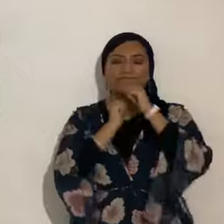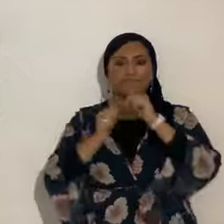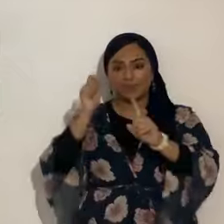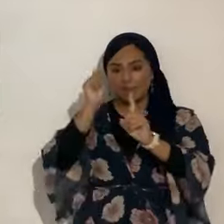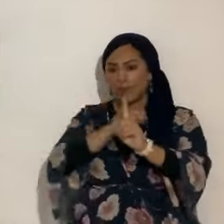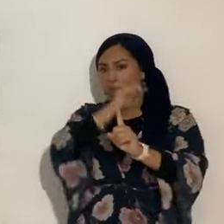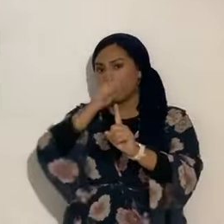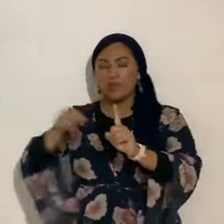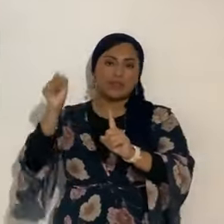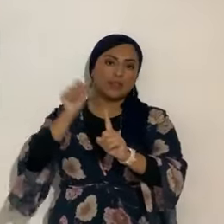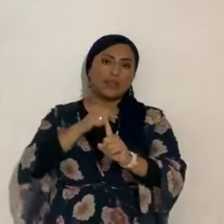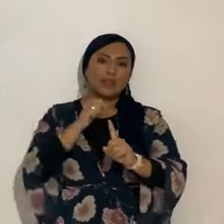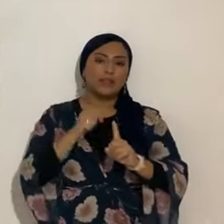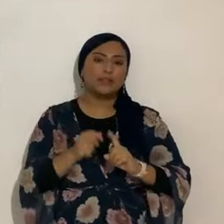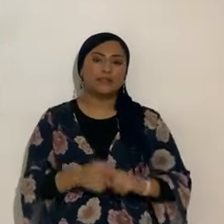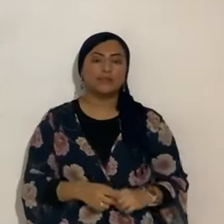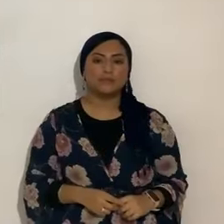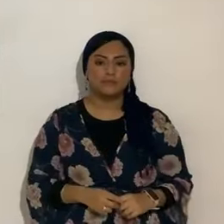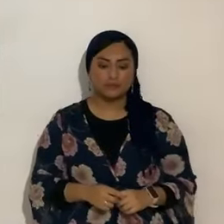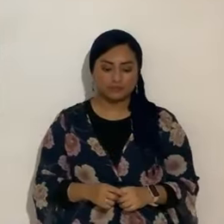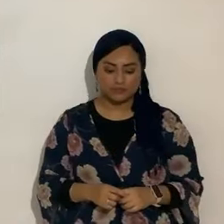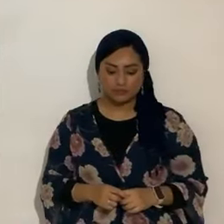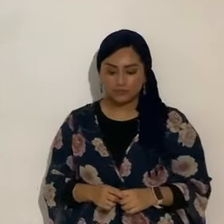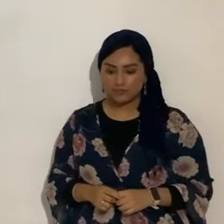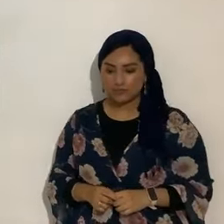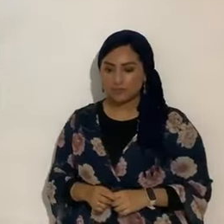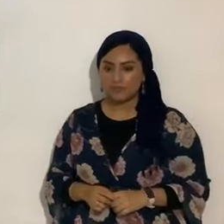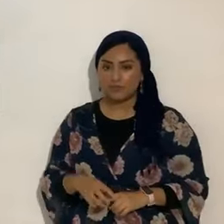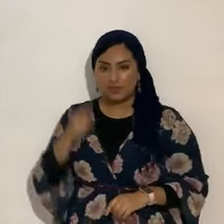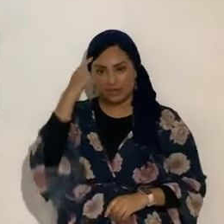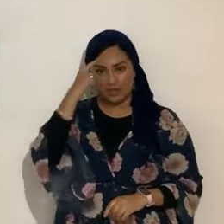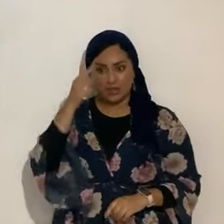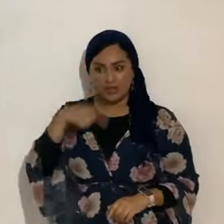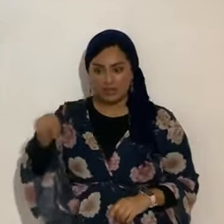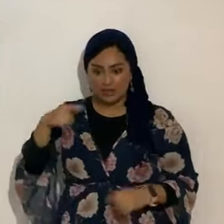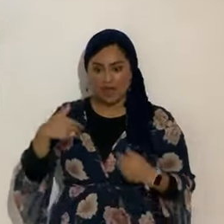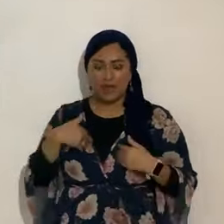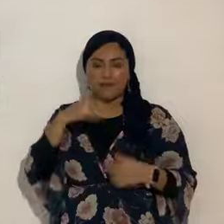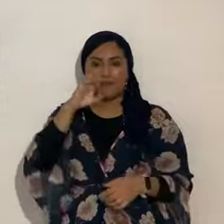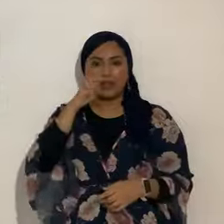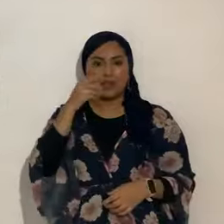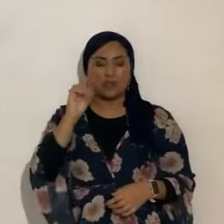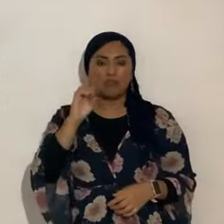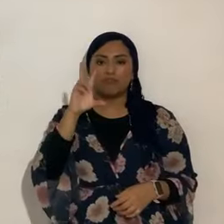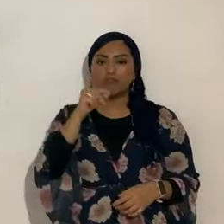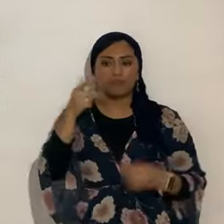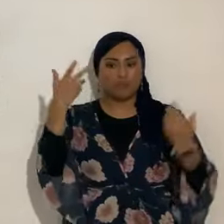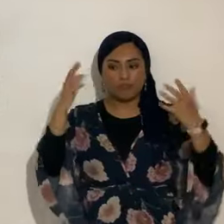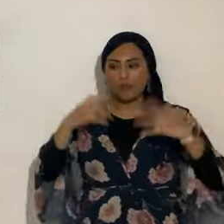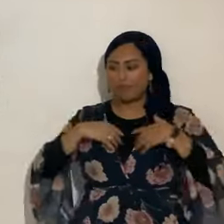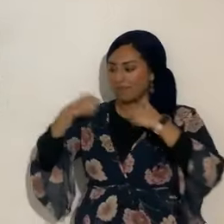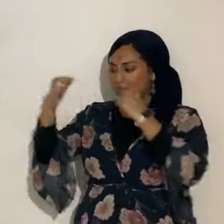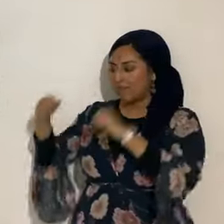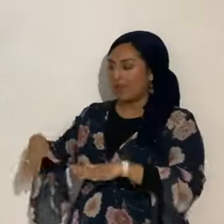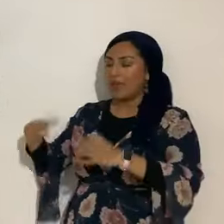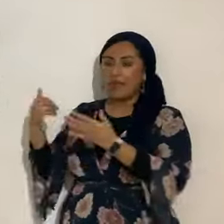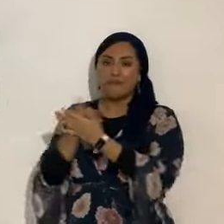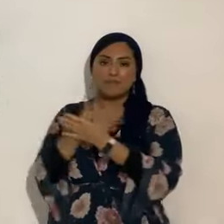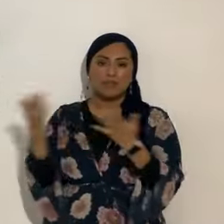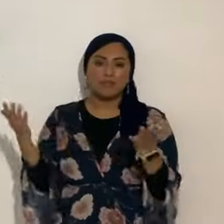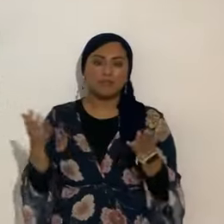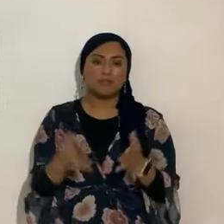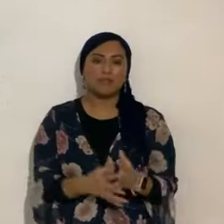40 menos 1, como dicen en Tanaj? ¿Tendrían acaso ego? No, ellos ya habían renunciado a todo eso. ¿Qué les iba a